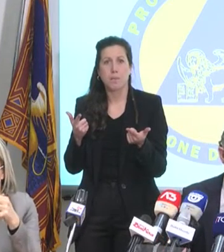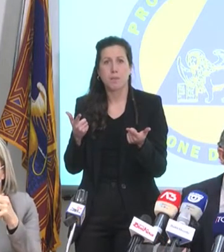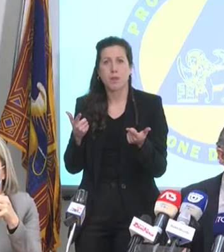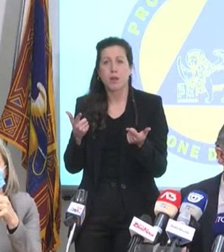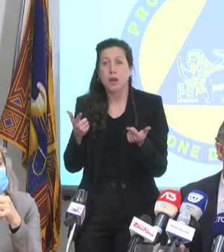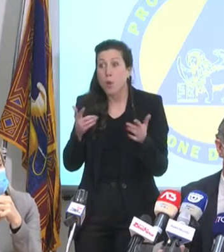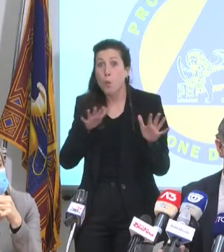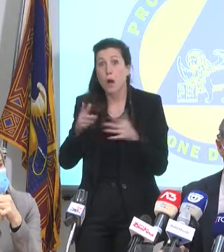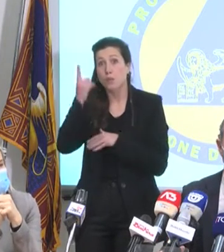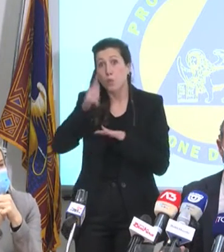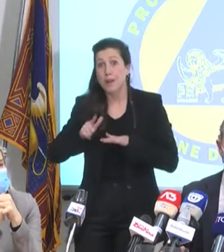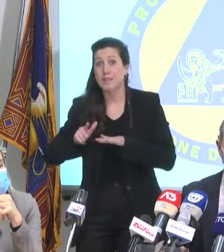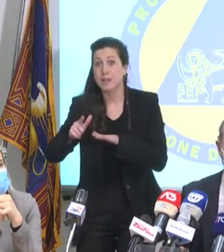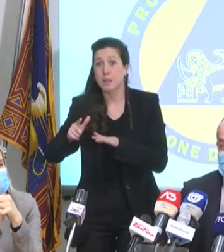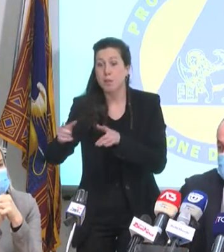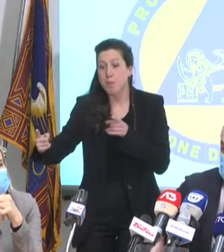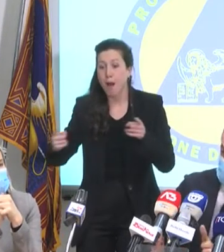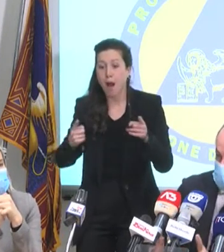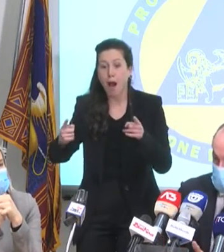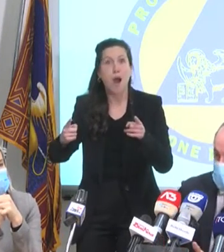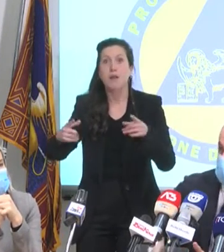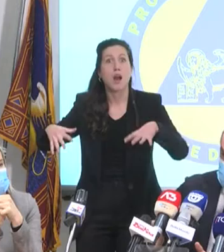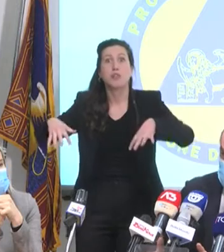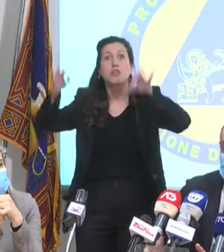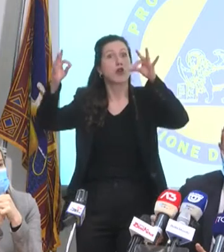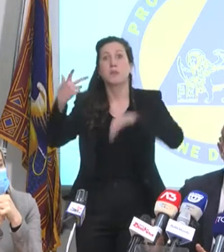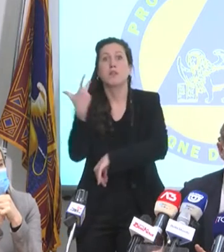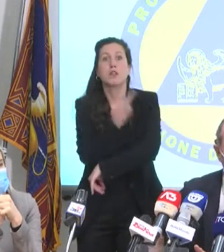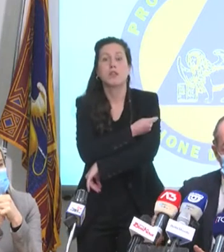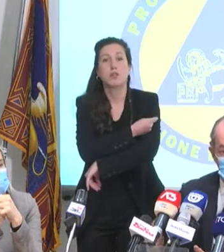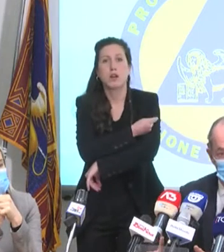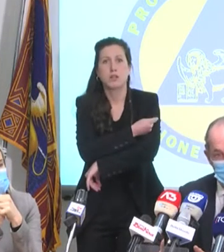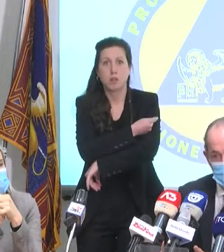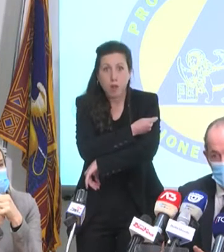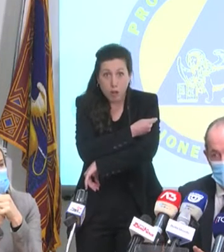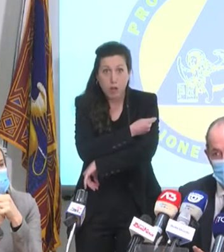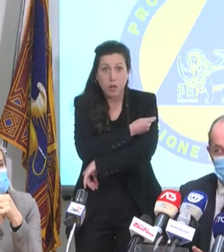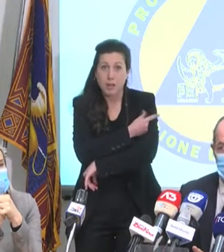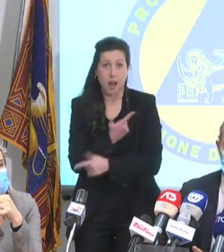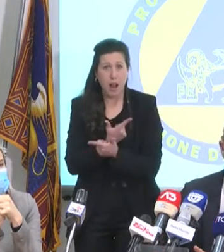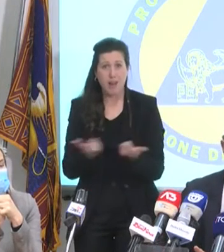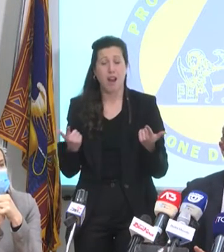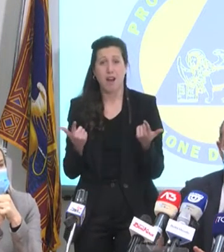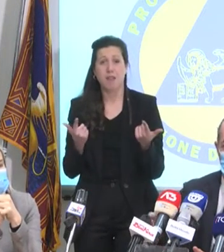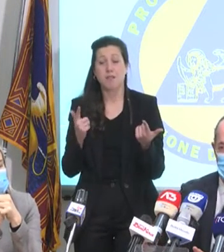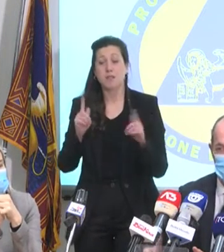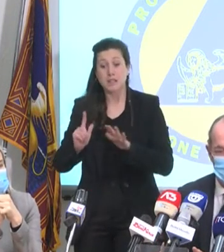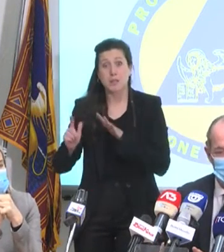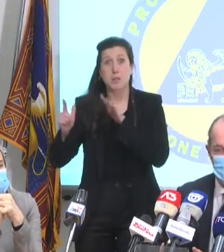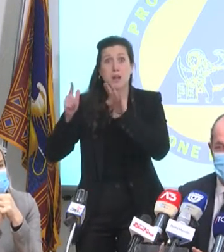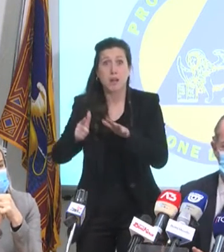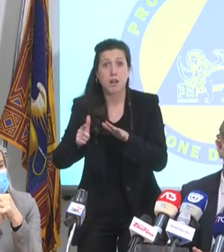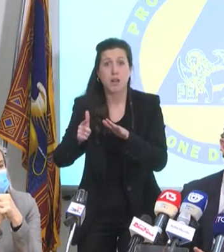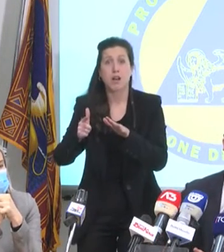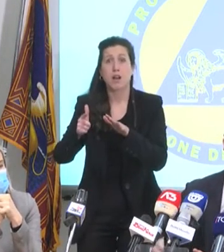una settimana nelle vaccinazioni e se la prossima settimana non mi arrivano i 38 mila dosi a 5 o 48